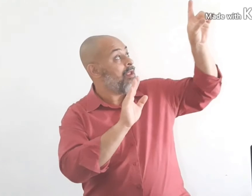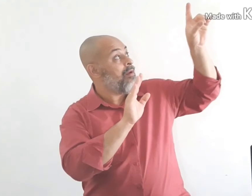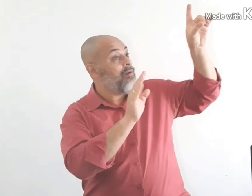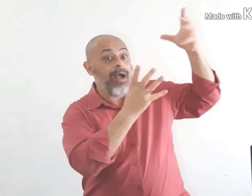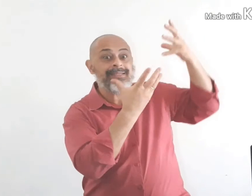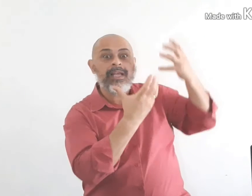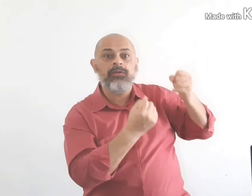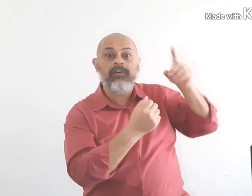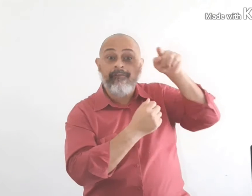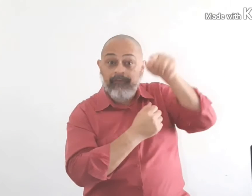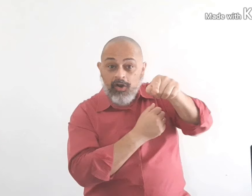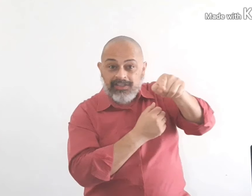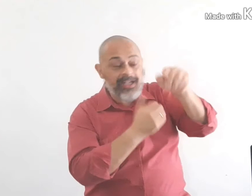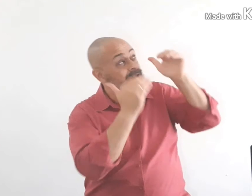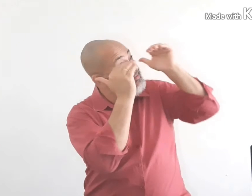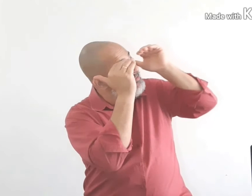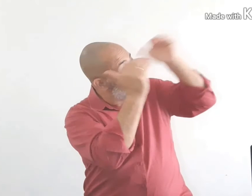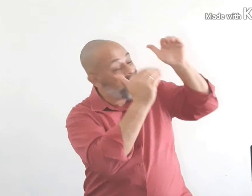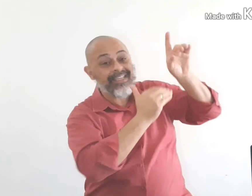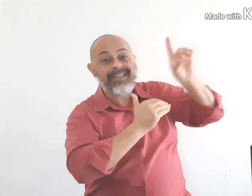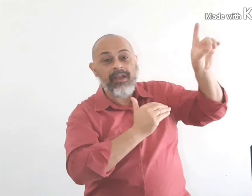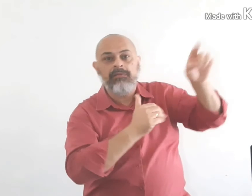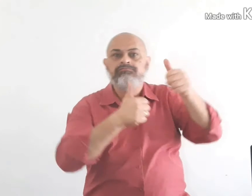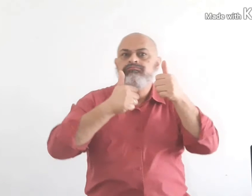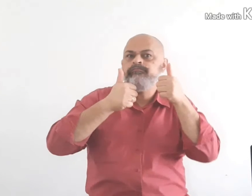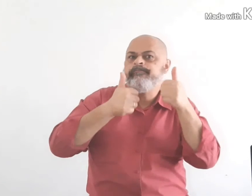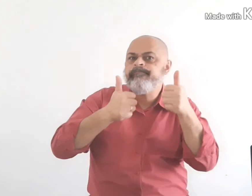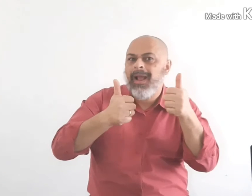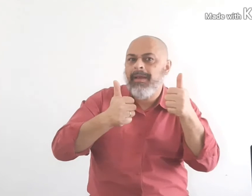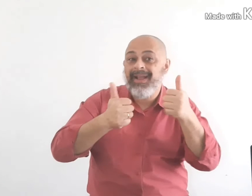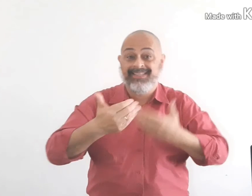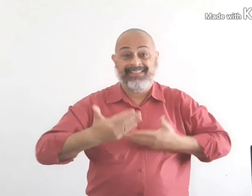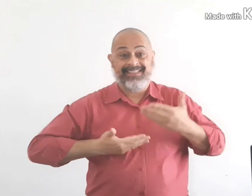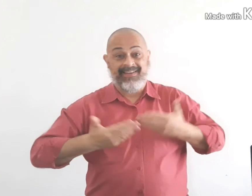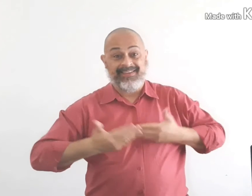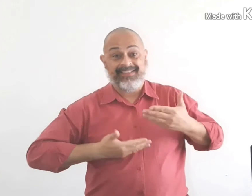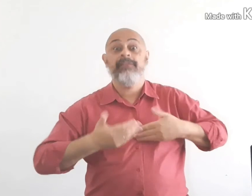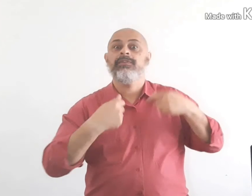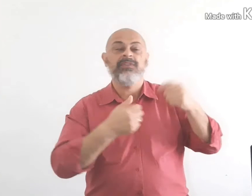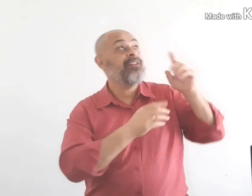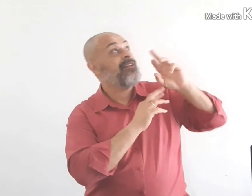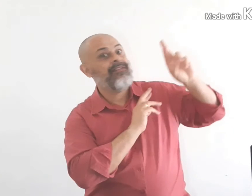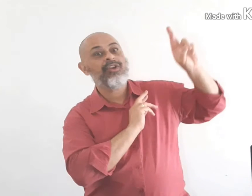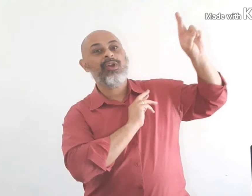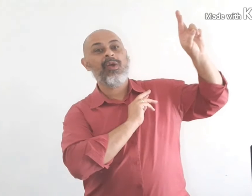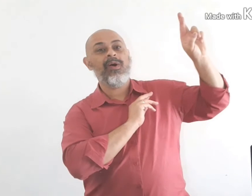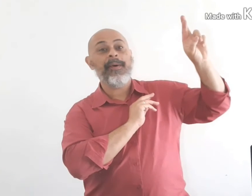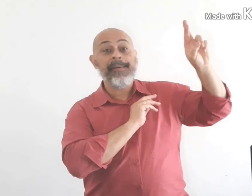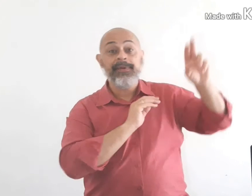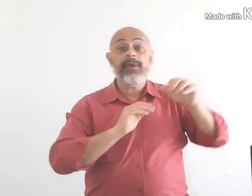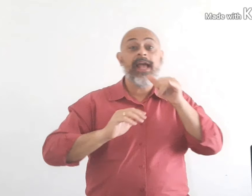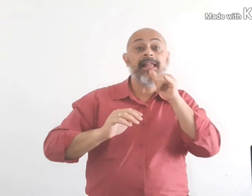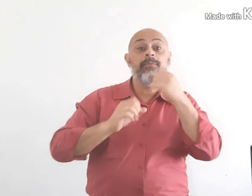seja totalmente consagrado ao Senhor. Para que aquilo que nós encontramos no Salmo 100, versículo 2, se você quiser abrir a sua